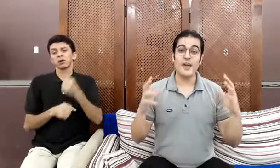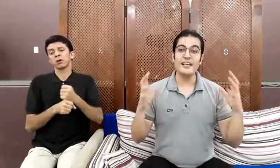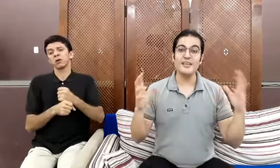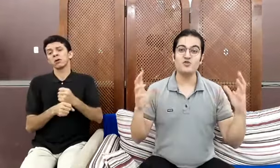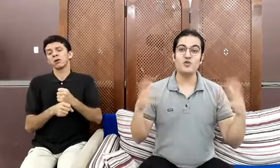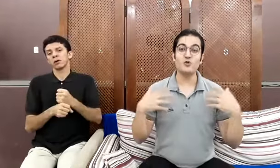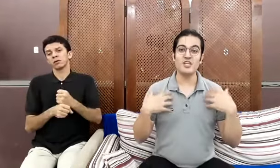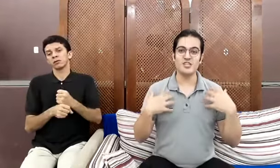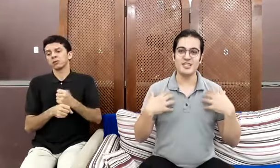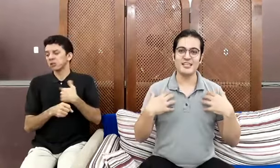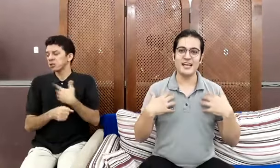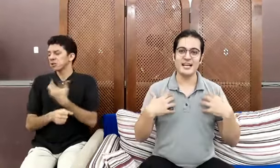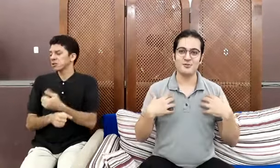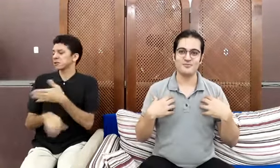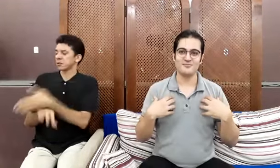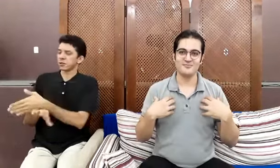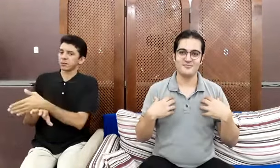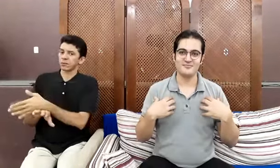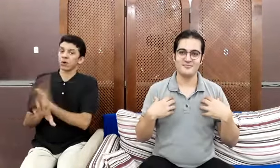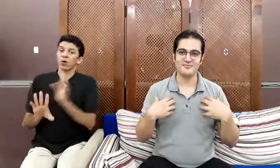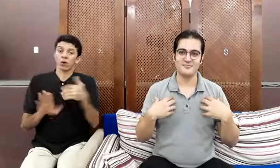Peço em Cristo que eu esteja enganado